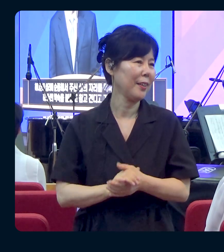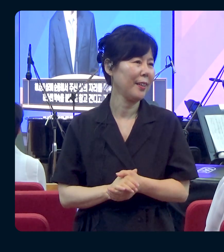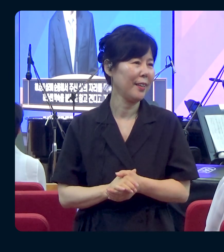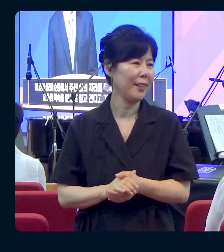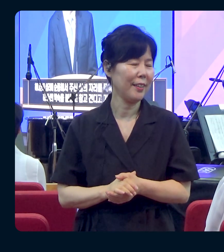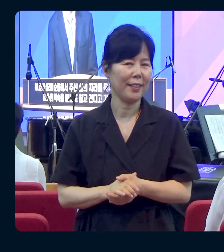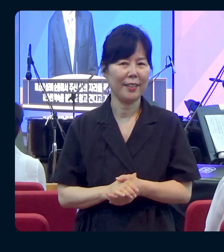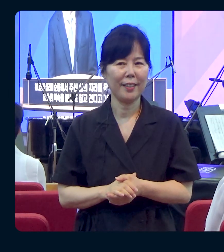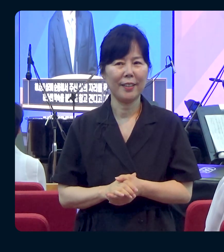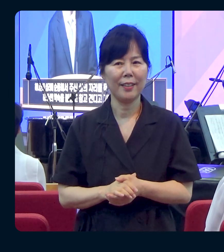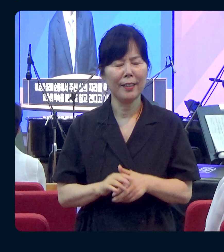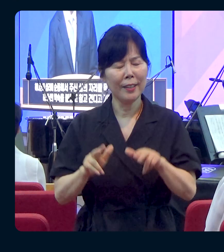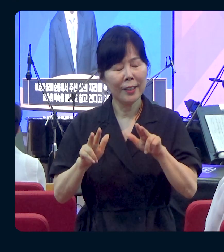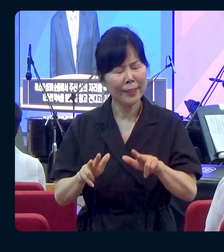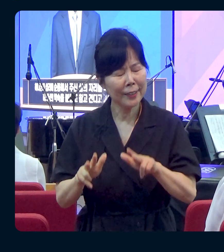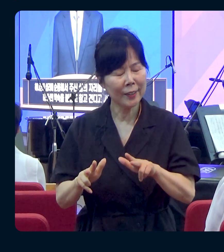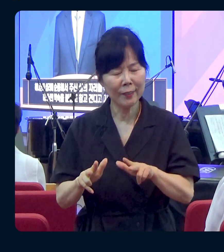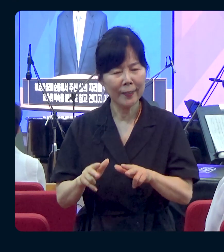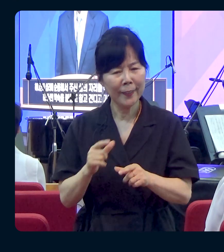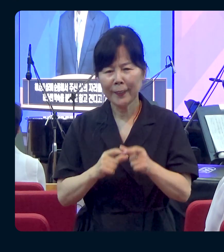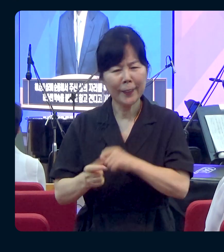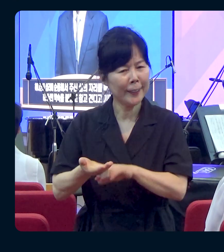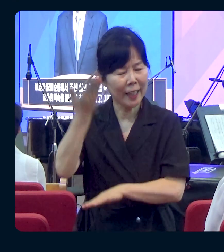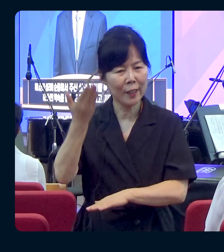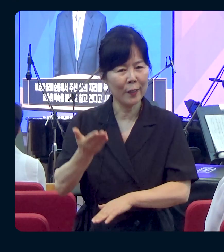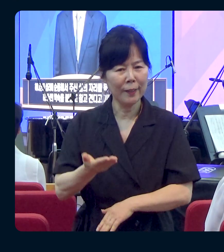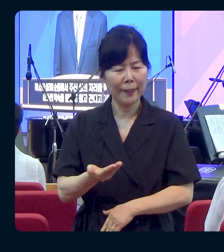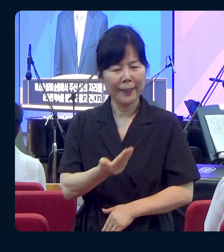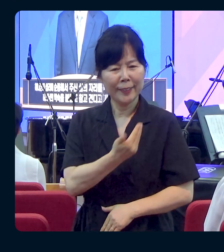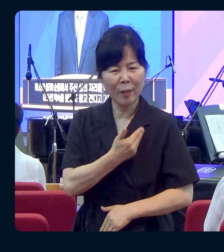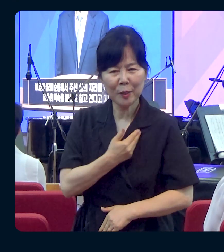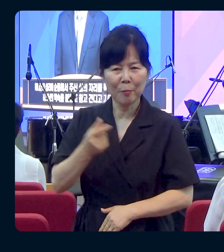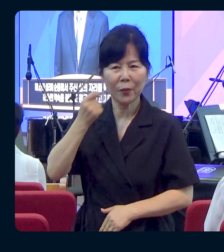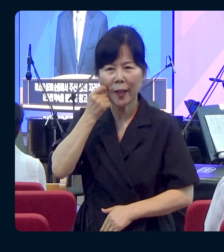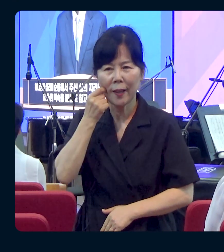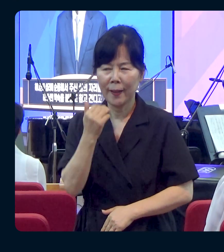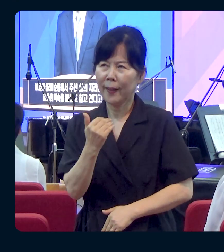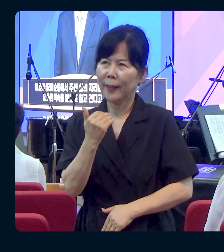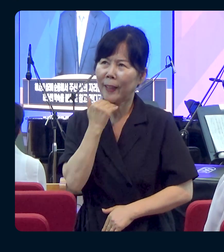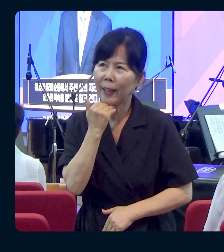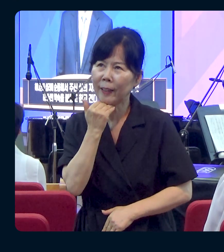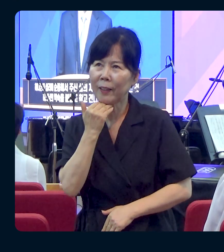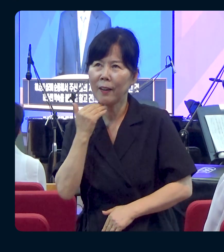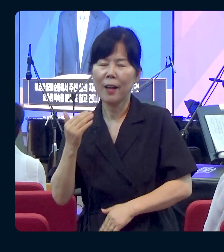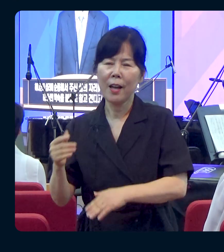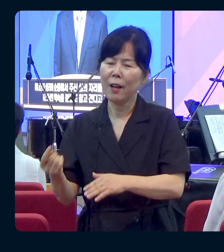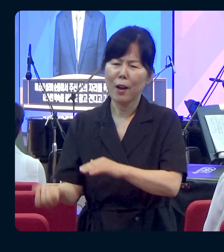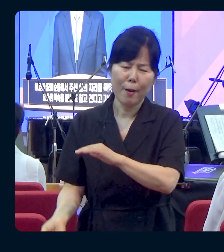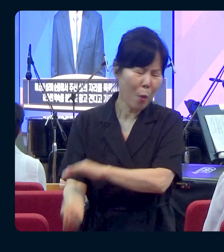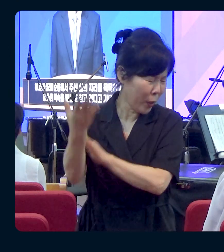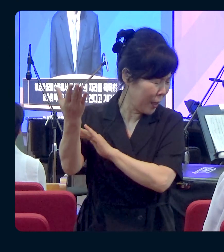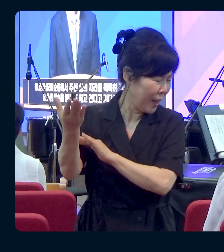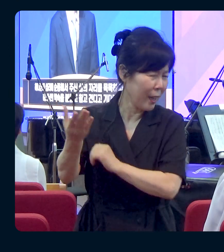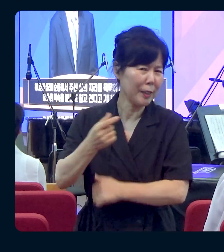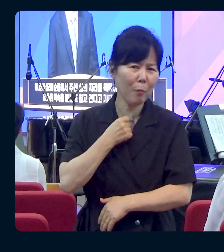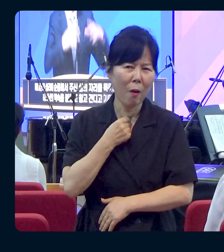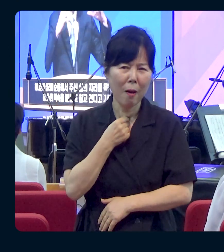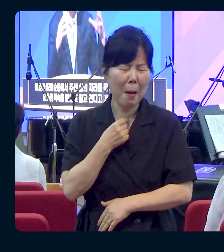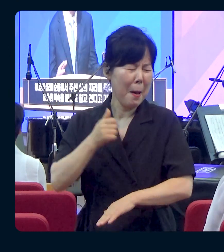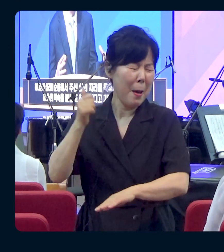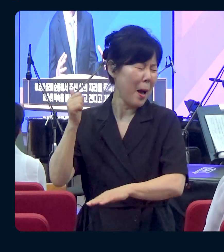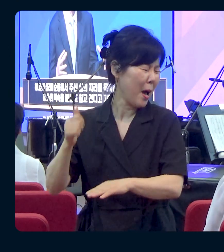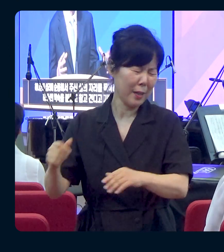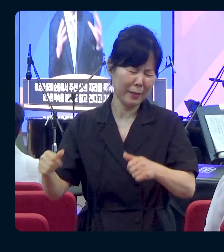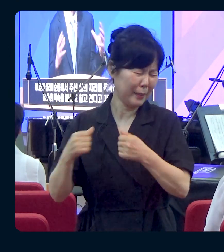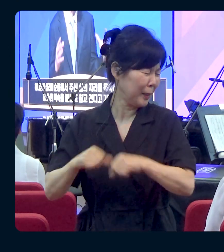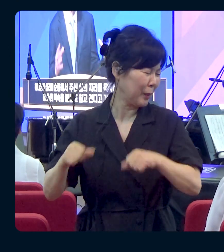견디고 기다린 것, 정말 더 이상 견딜 수가 없어요. 더 이상 기다리고 싶지 않아요. 정말 더